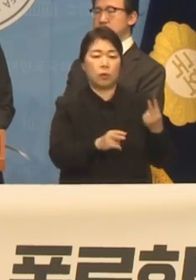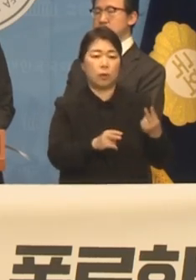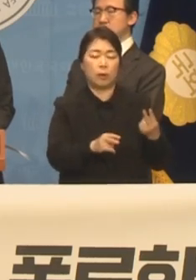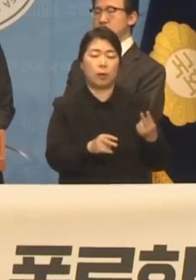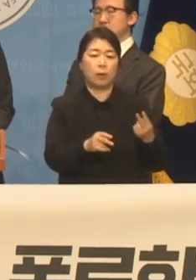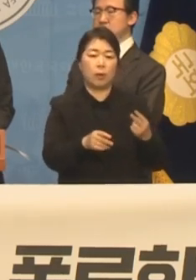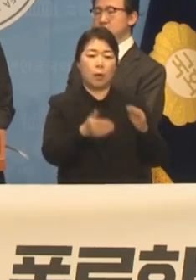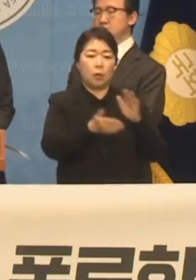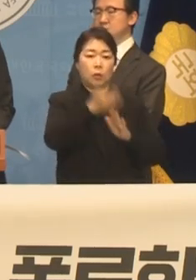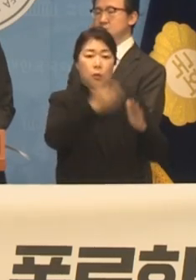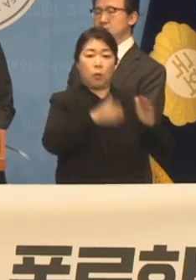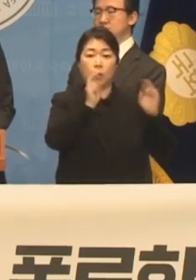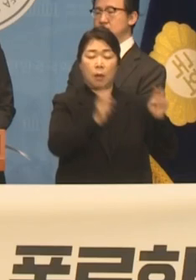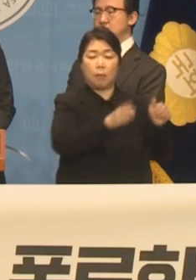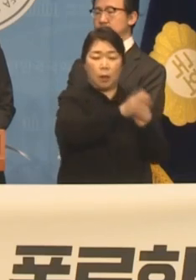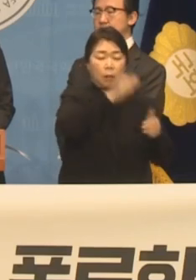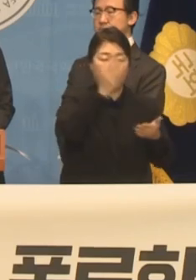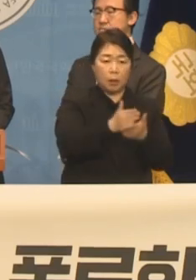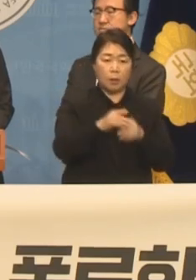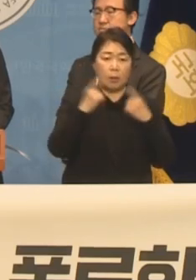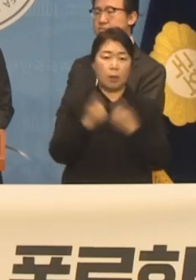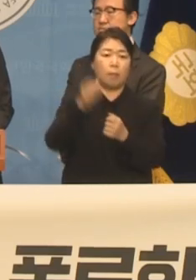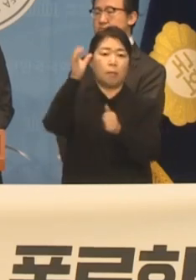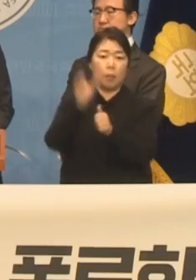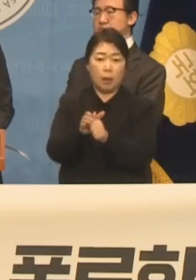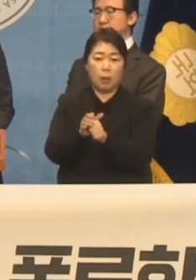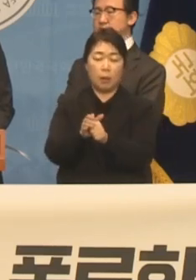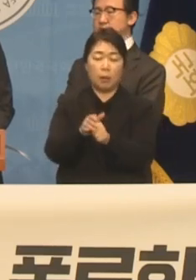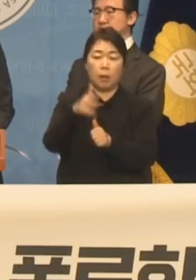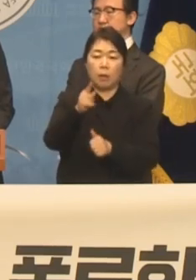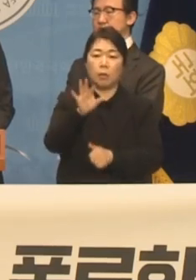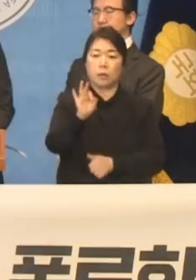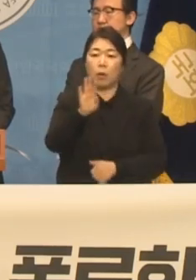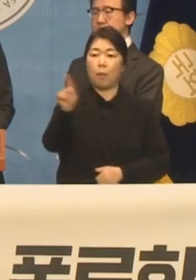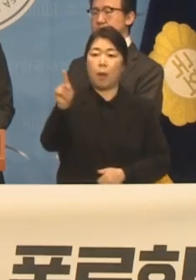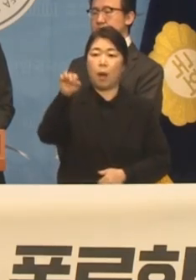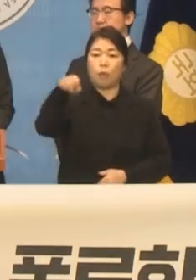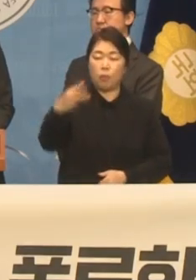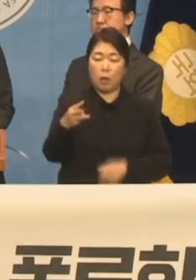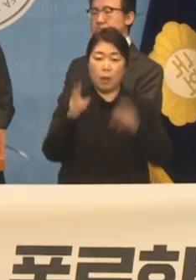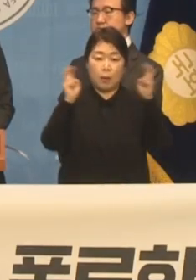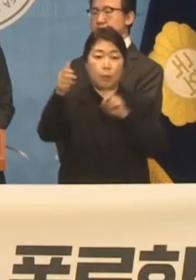있습니다 그리고이 정바울이라는 사업자가